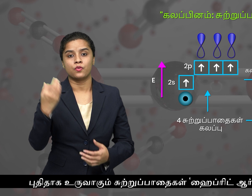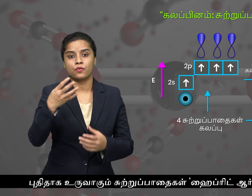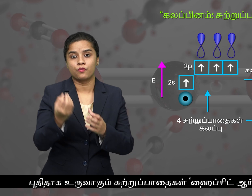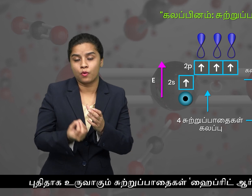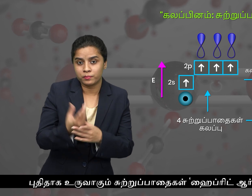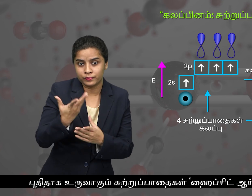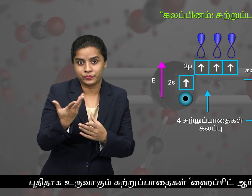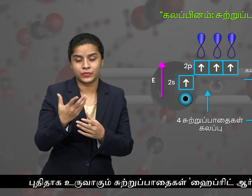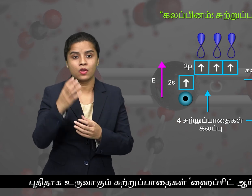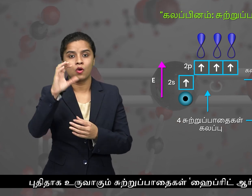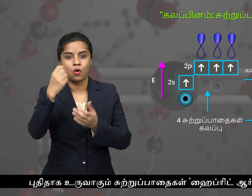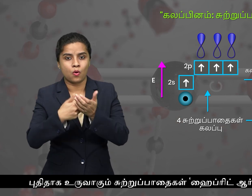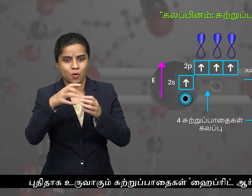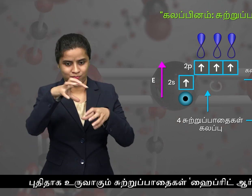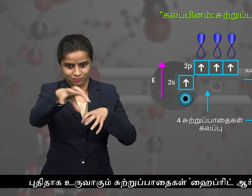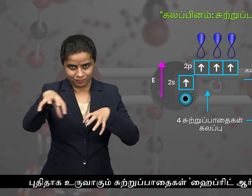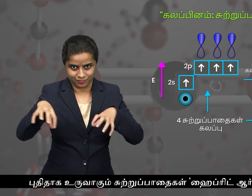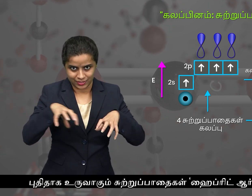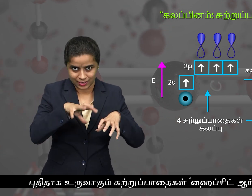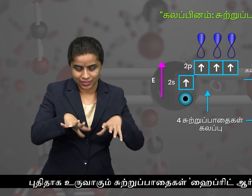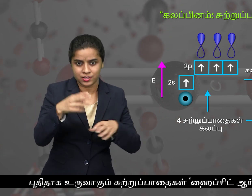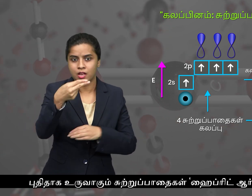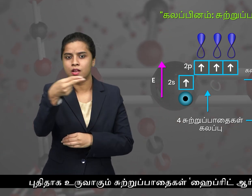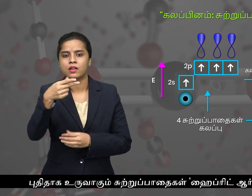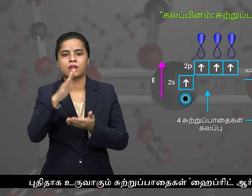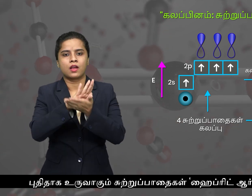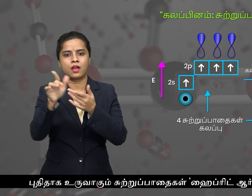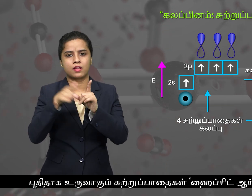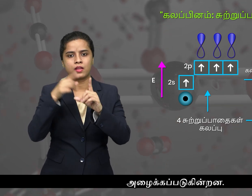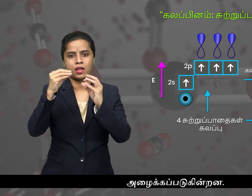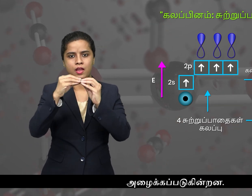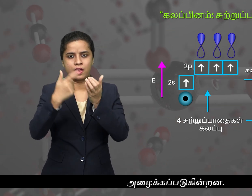புதிதாக உருவாகும் சுற்றுப்பாதைகள் ஹைபிரிட் ஆர்பிட்டால்ஸ் என அழைக்கப்படுகின்றன.